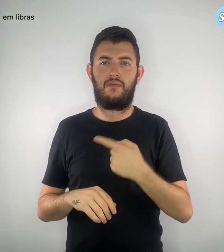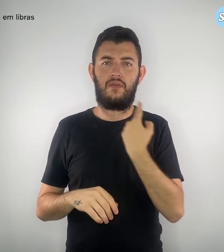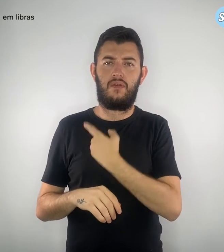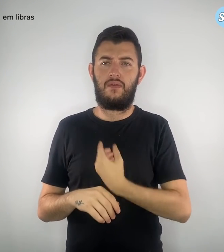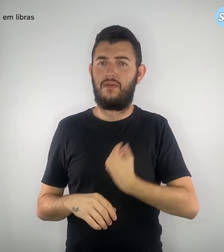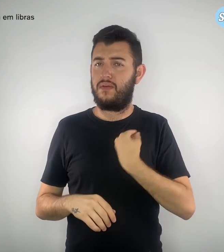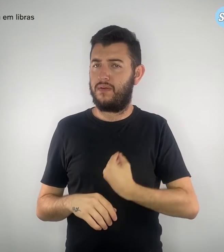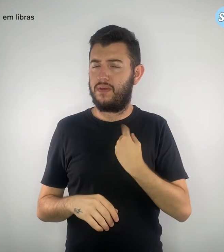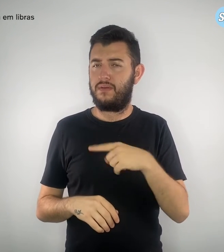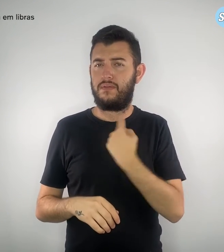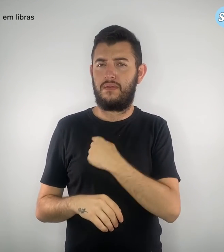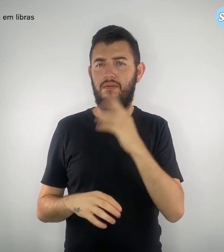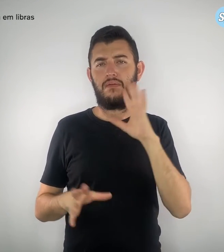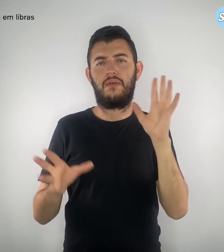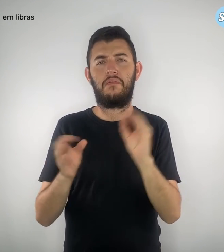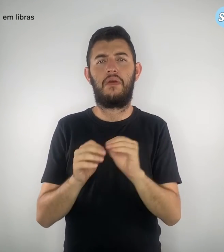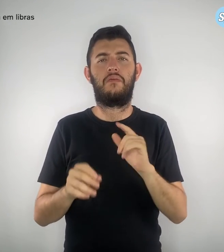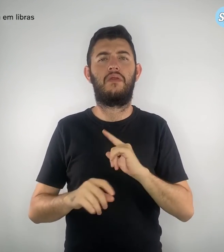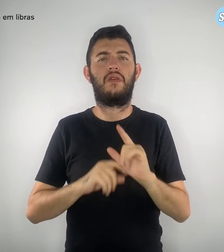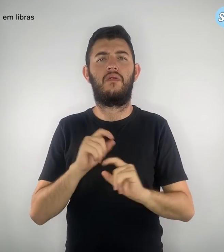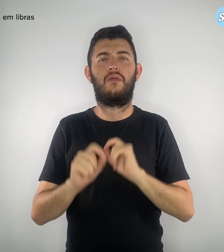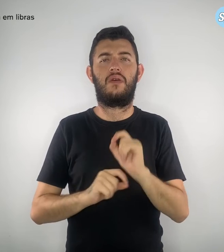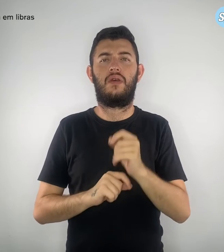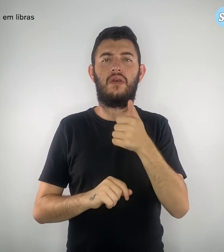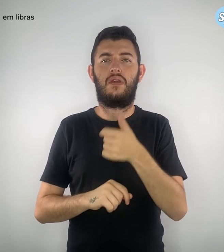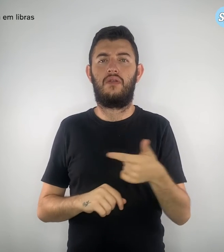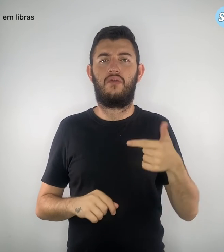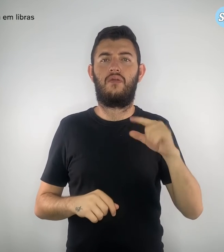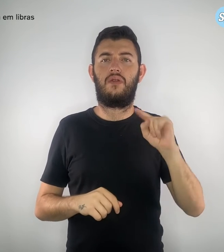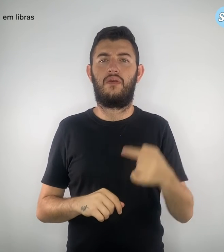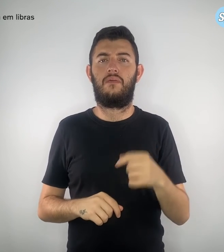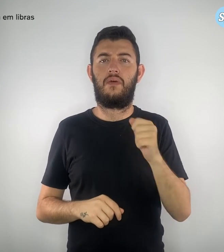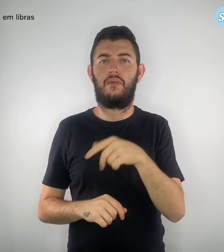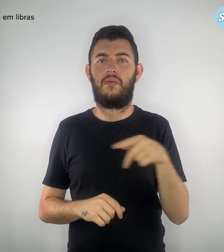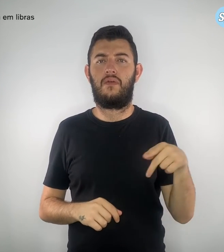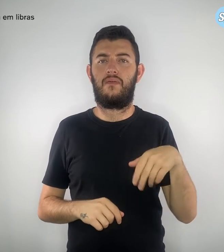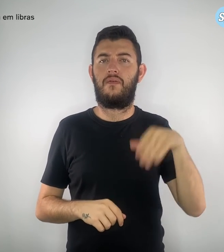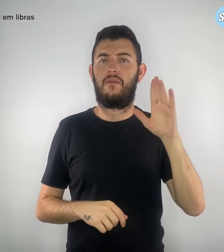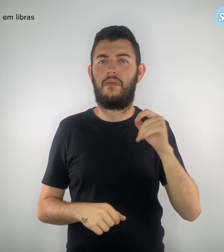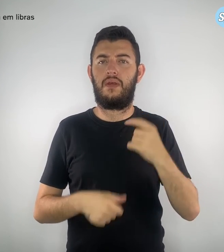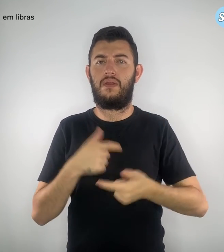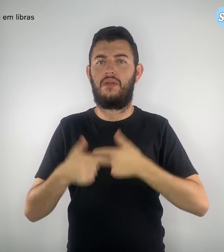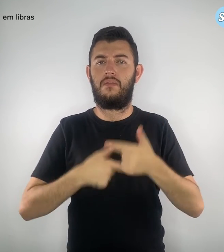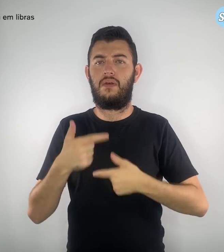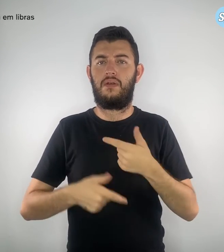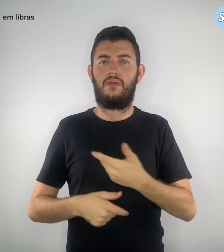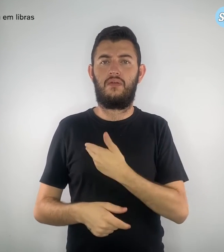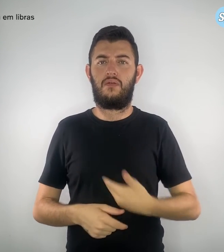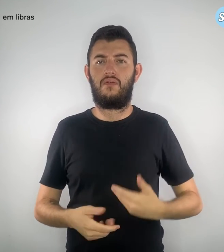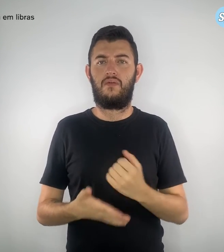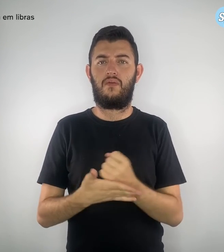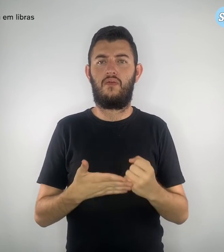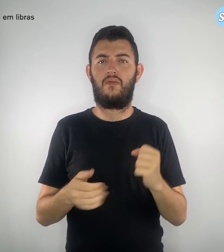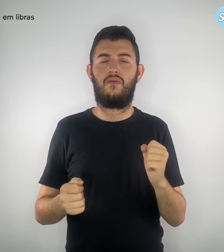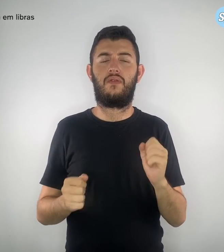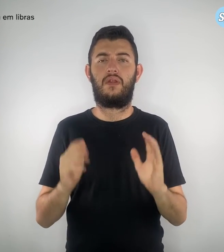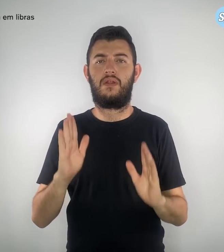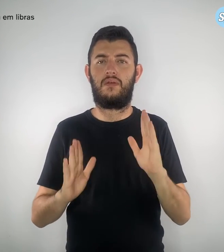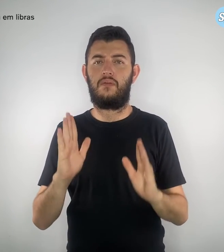já há mais de 12 mil professores atuando na rede pública por contrato temporário, irá